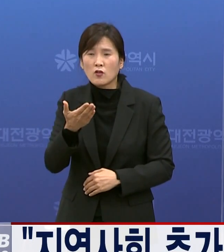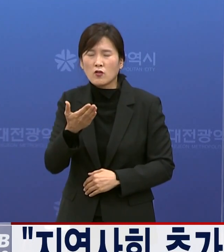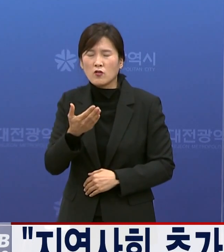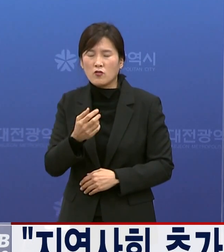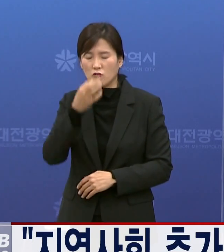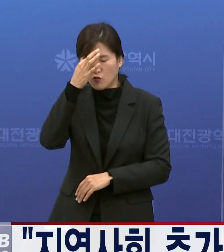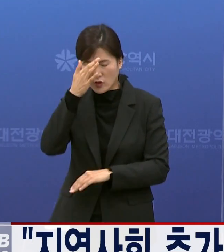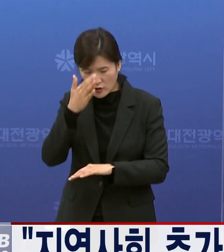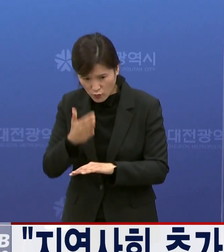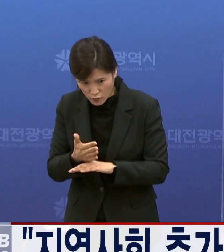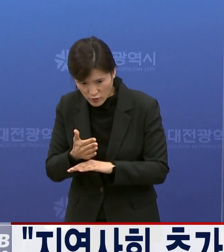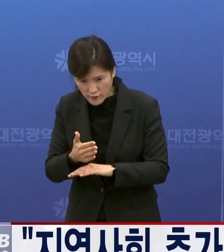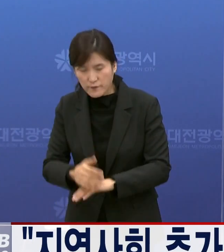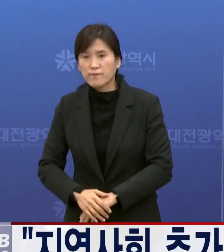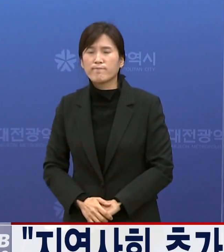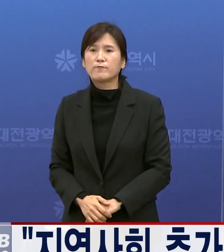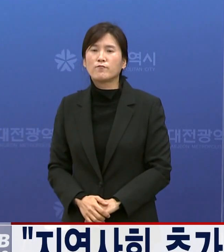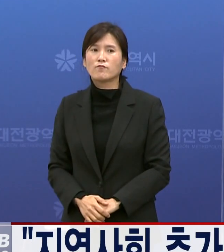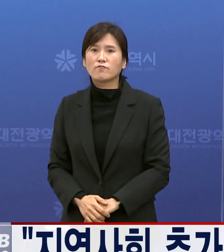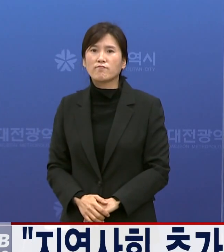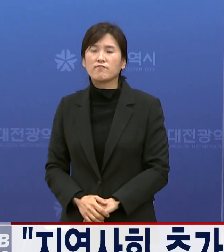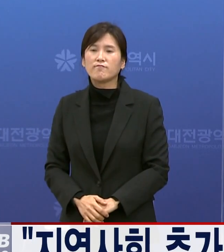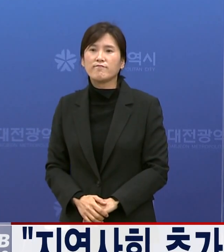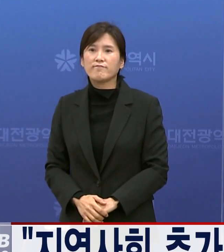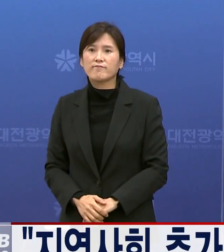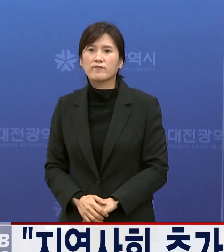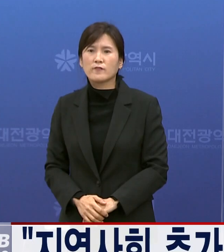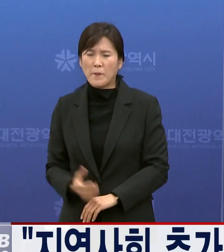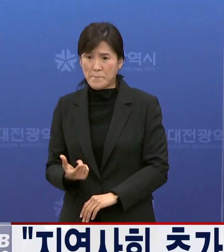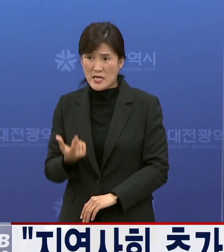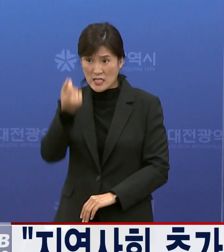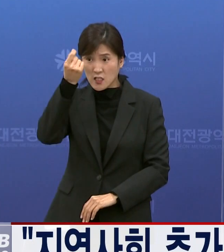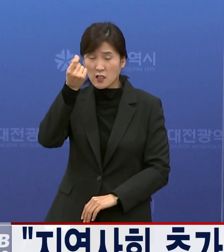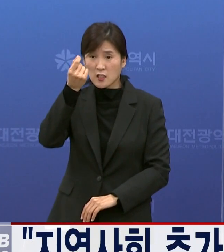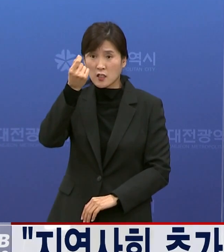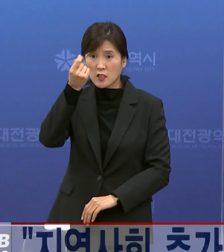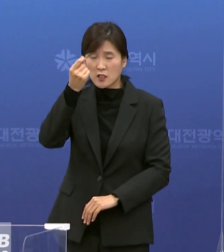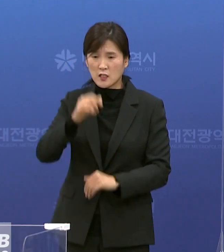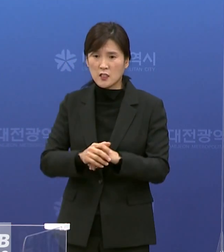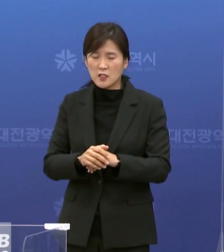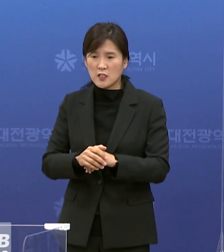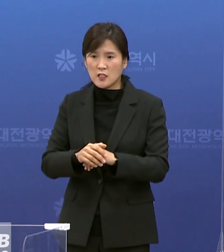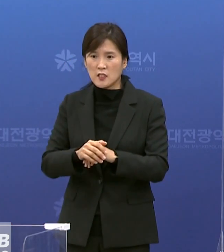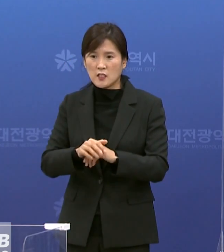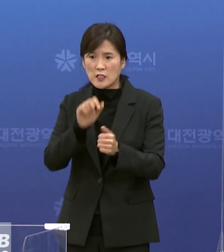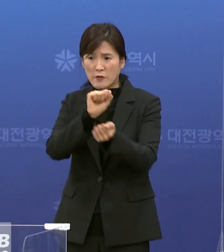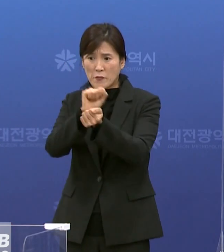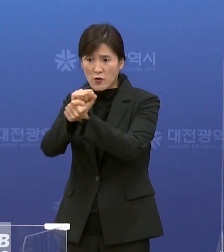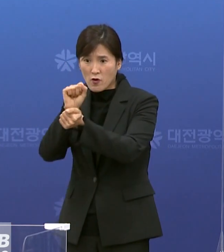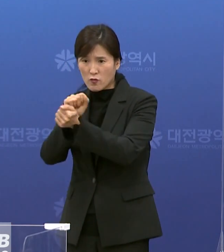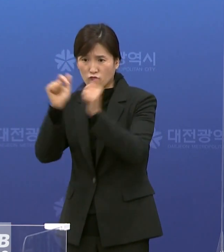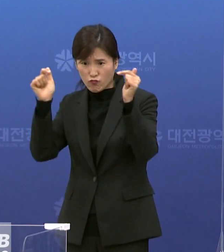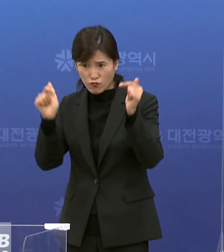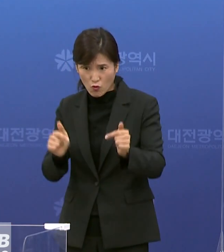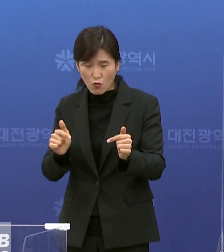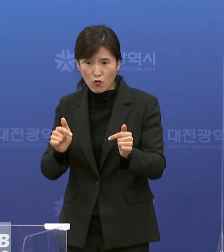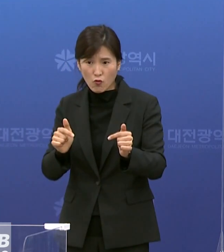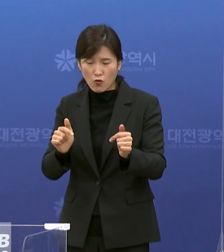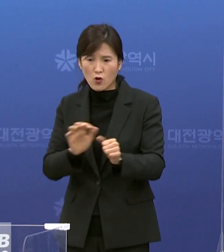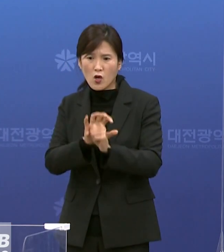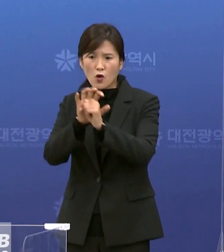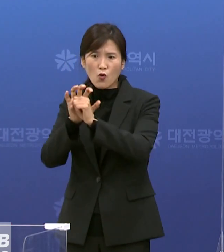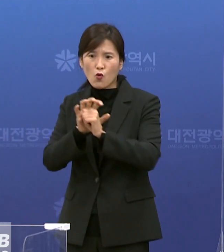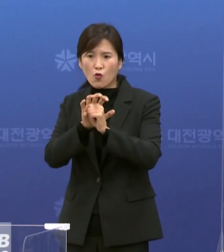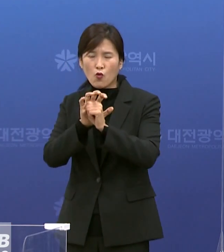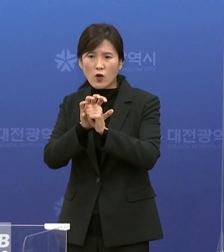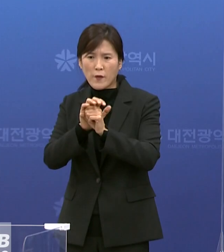대단히 죄송하다는 말씀을 드리면서 조기에 집단 감염 사태가 진정되고 코로나가